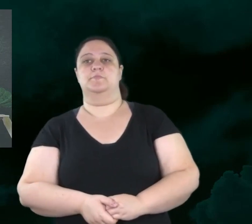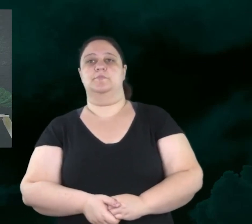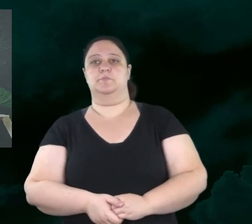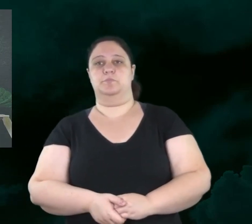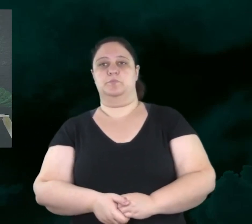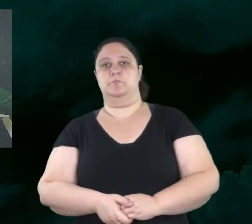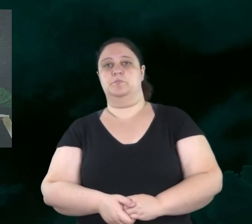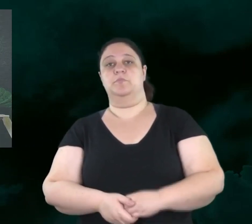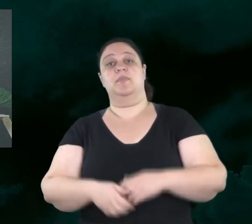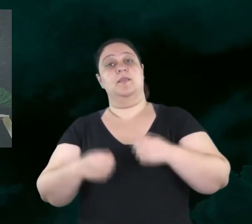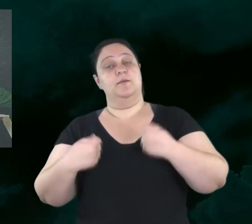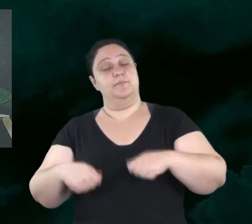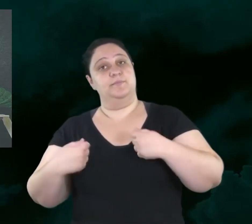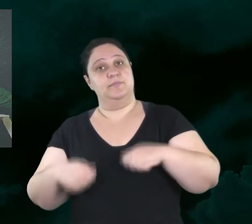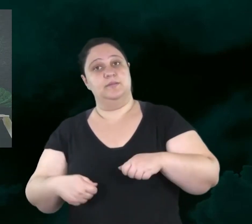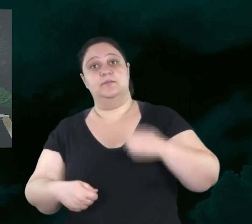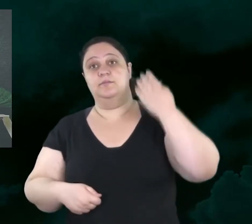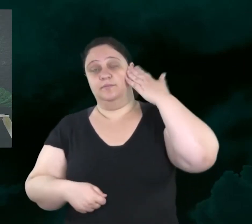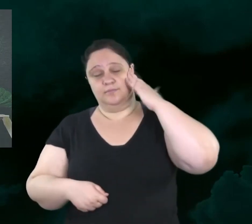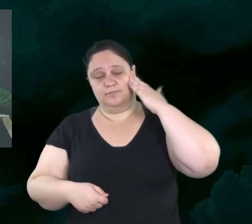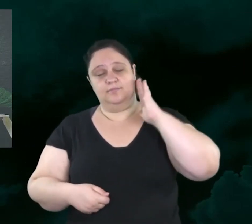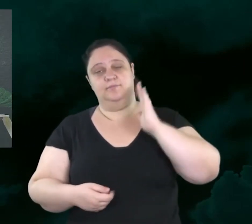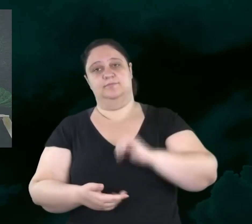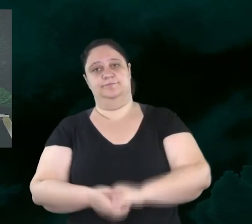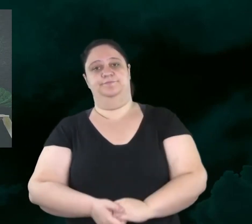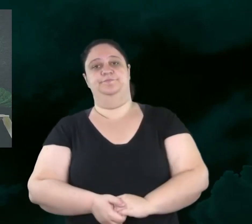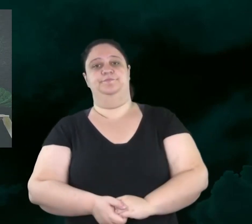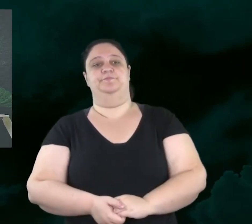essa clareza, irmãos. Temos que ter essa clareza.